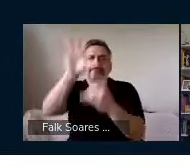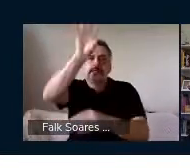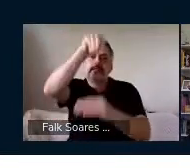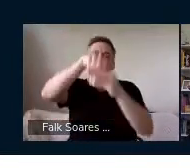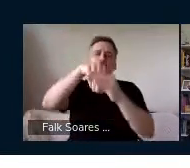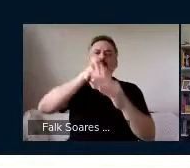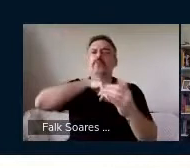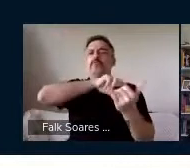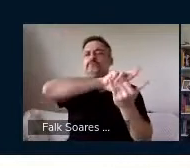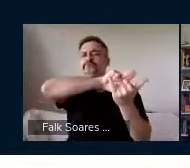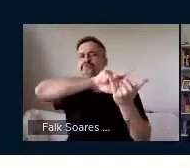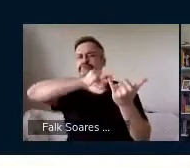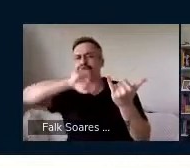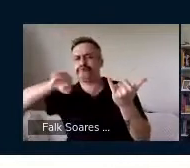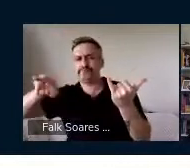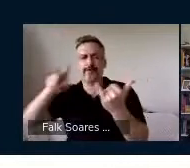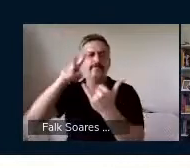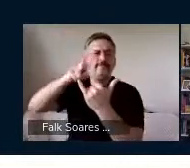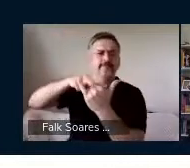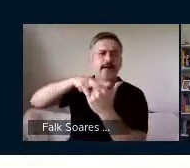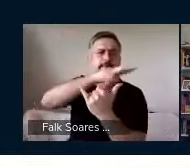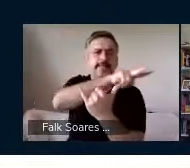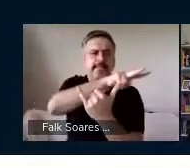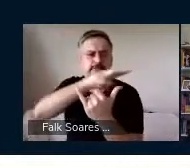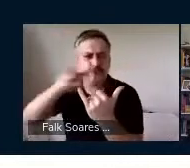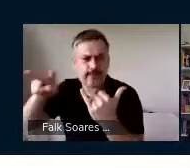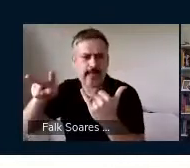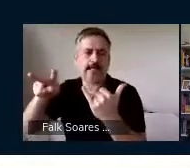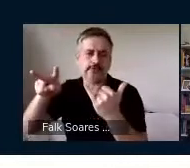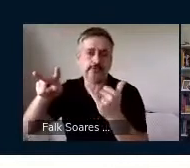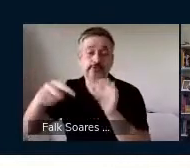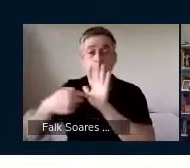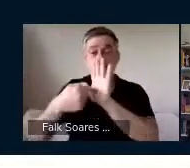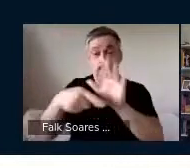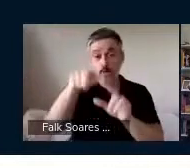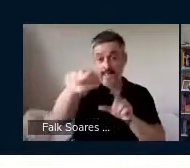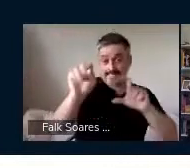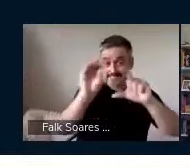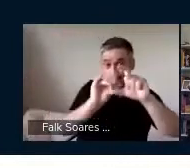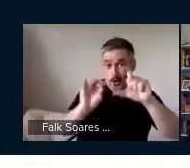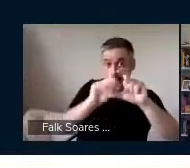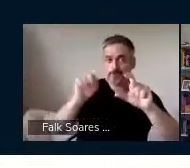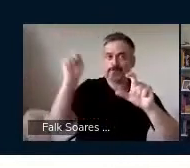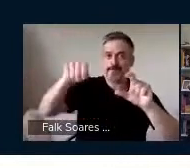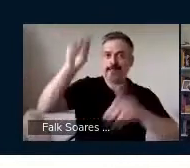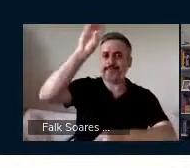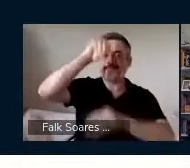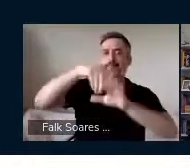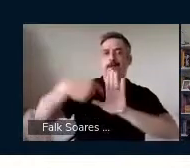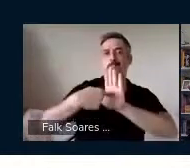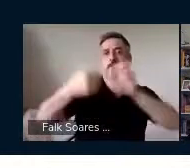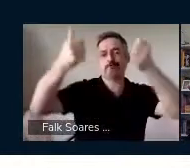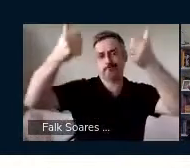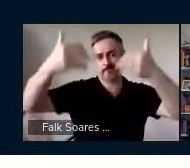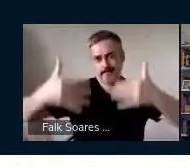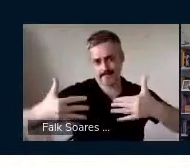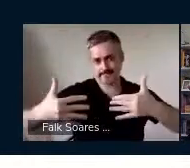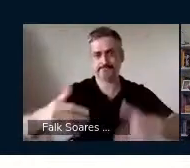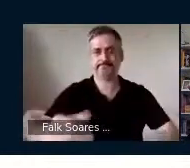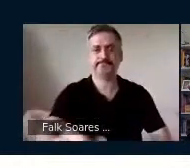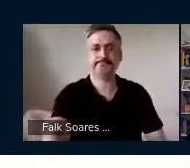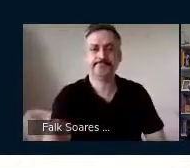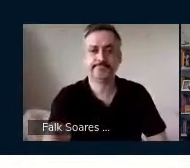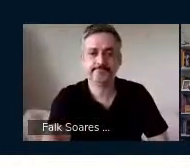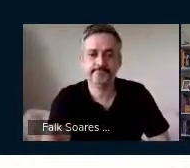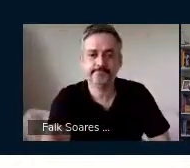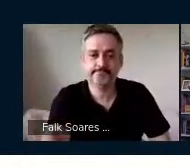objeto, que ele pode ser também a representação de pessoas ou não. E aí nós temos o QR